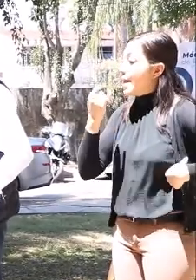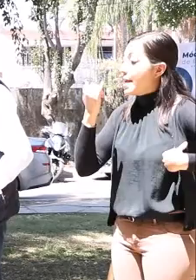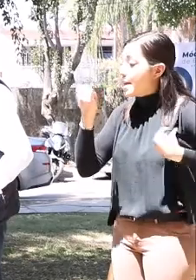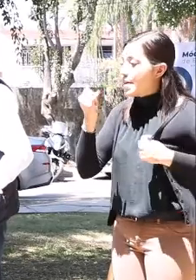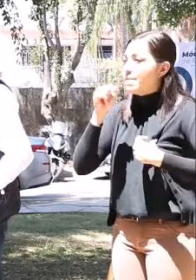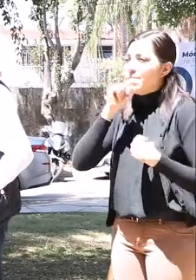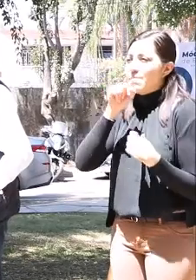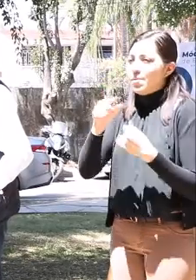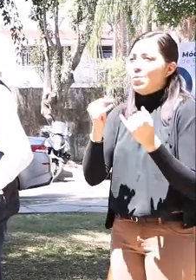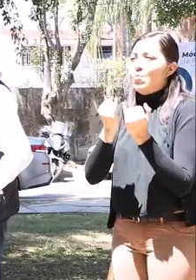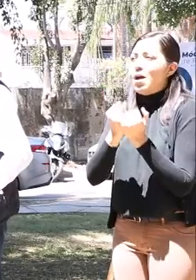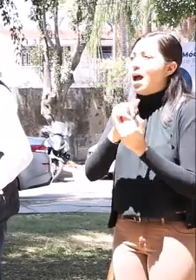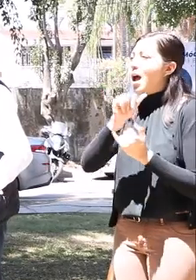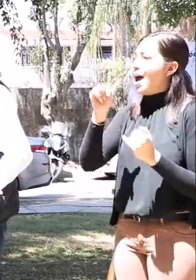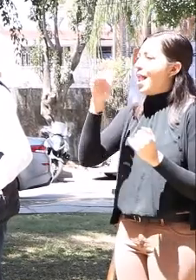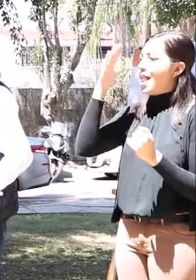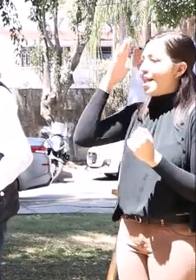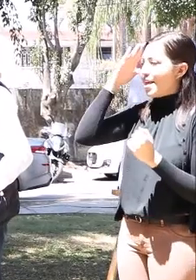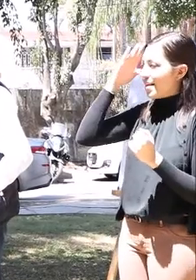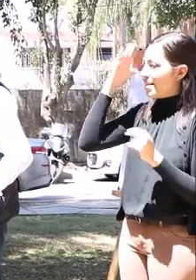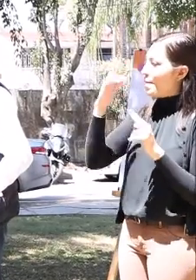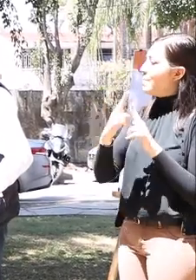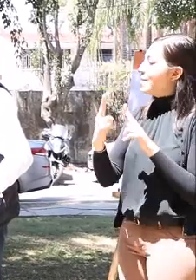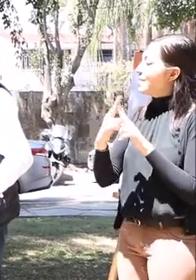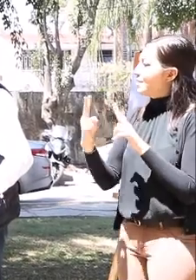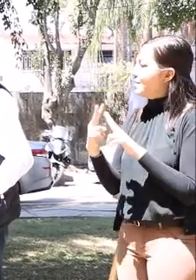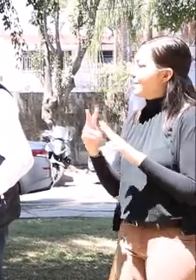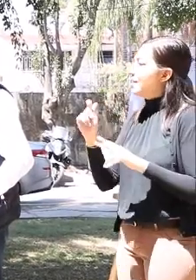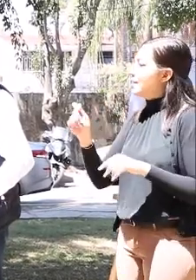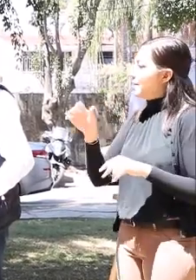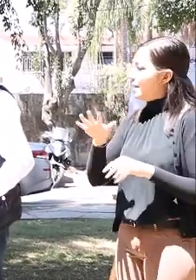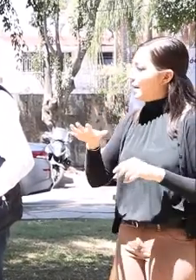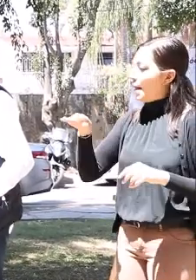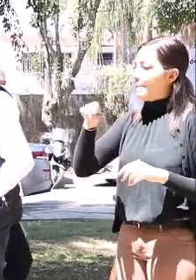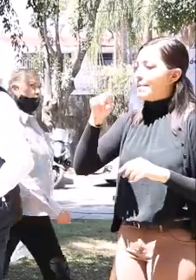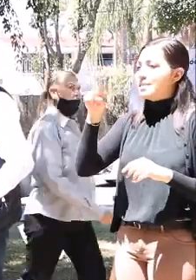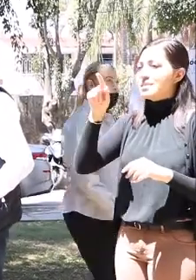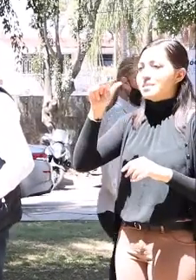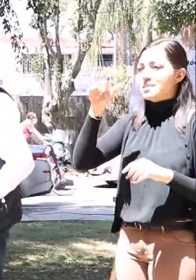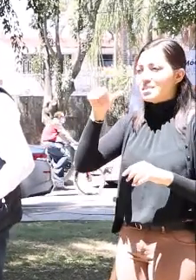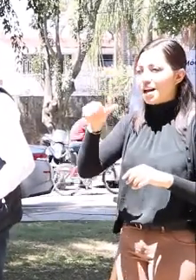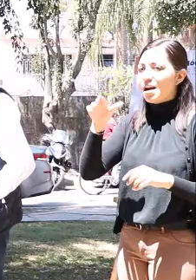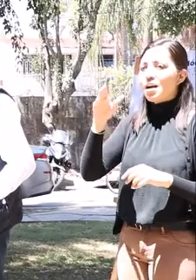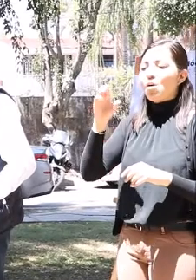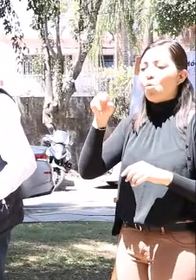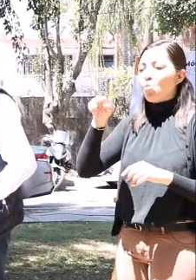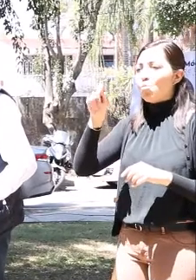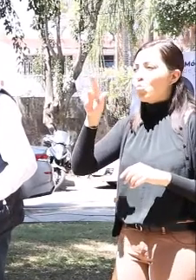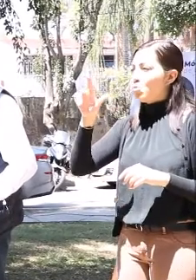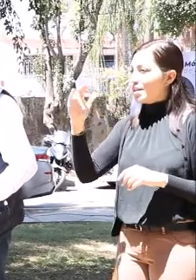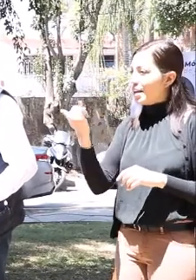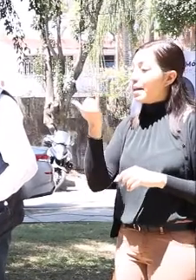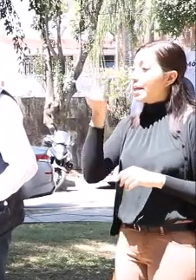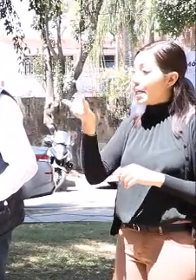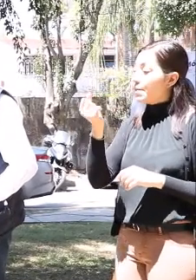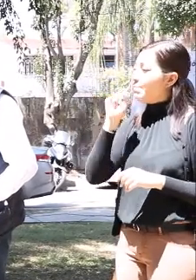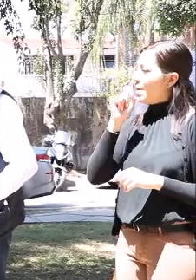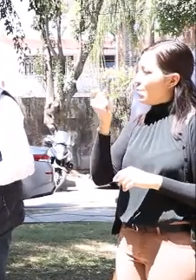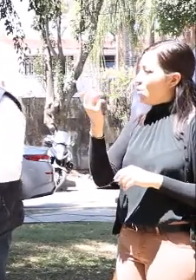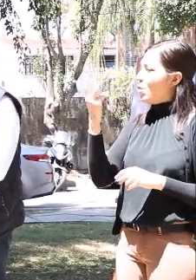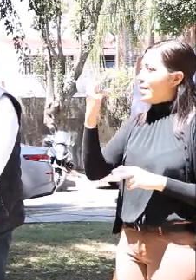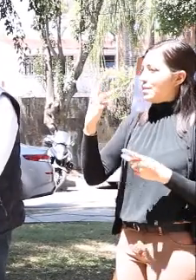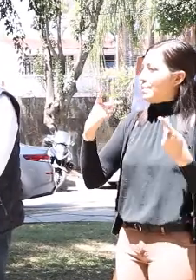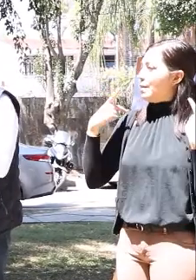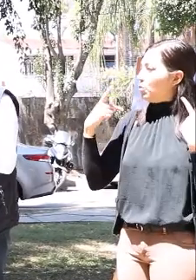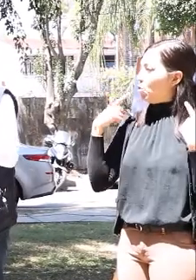a las líderes vecinales de San Miguel de Mezquitán y de aquí de Chapultepec de Country, y a los tres gestores de paz